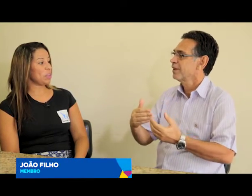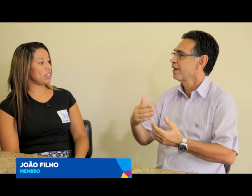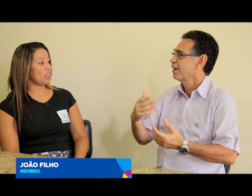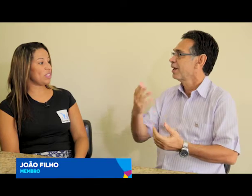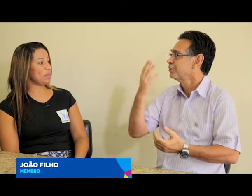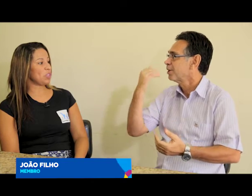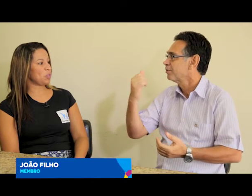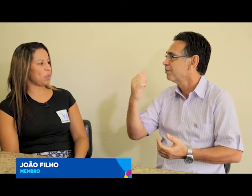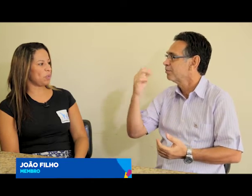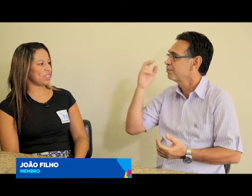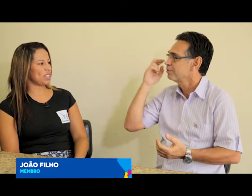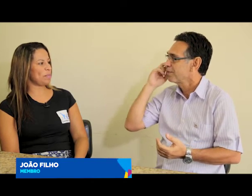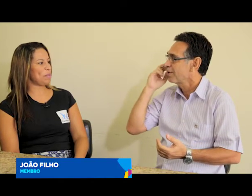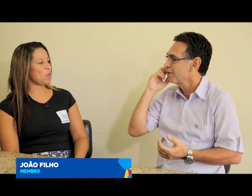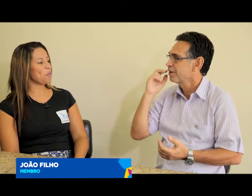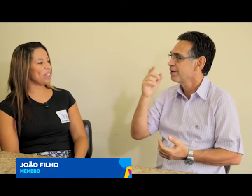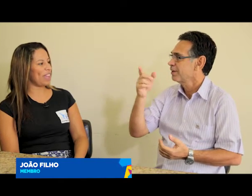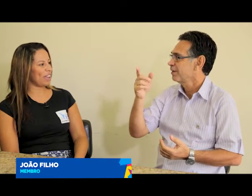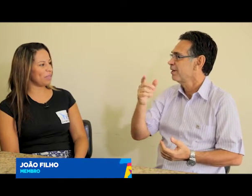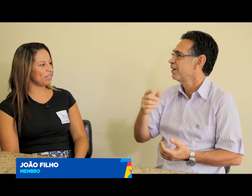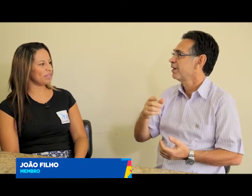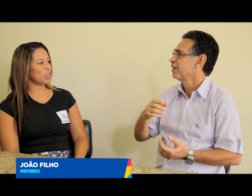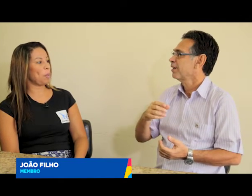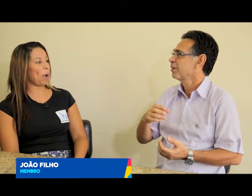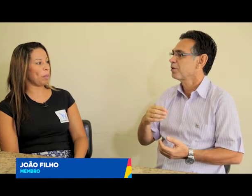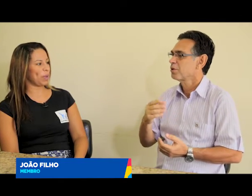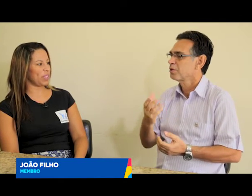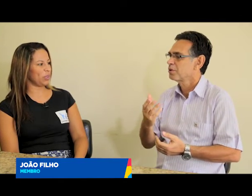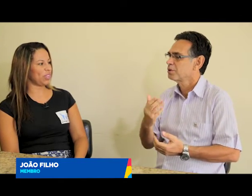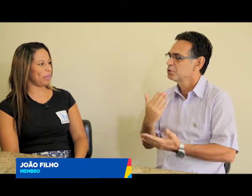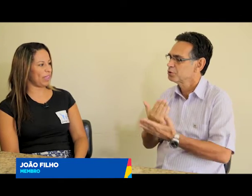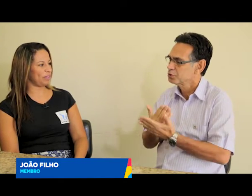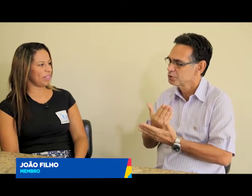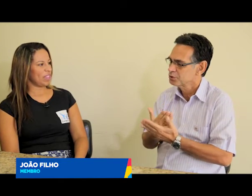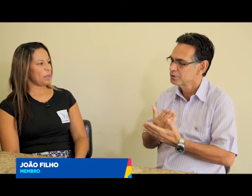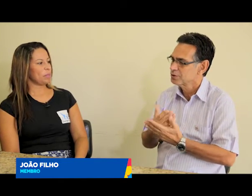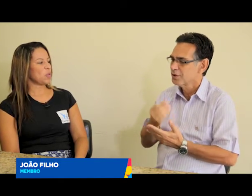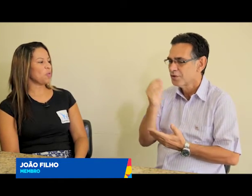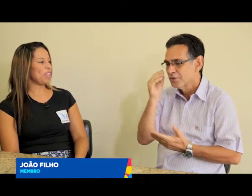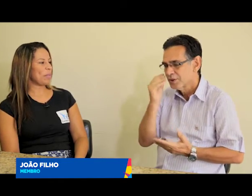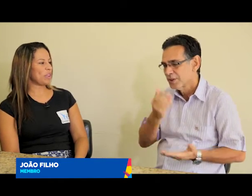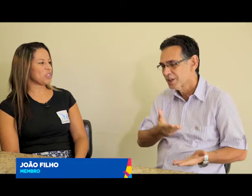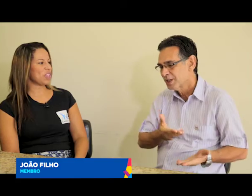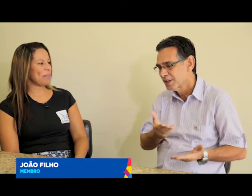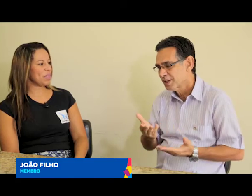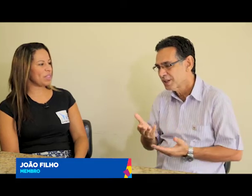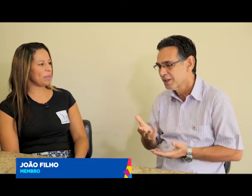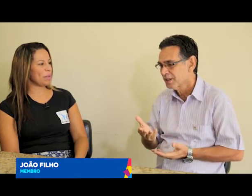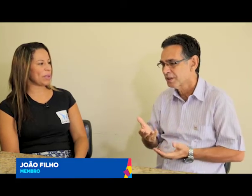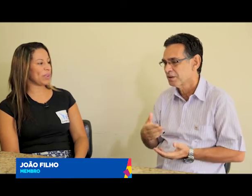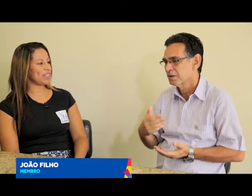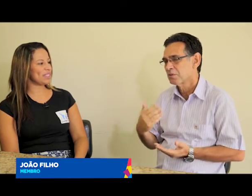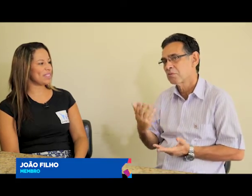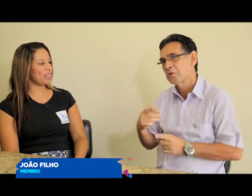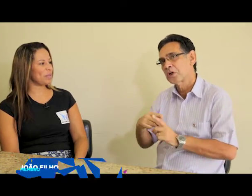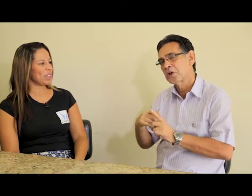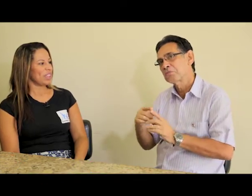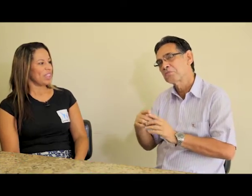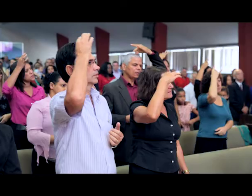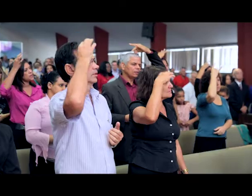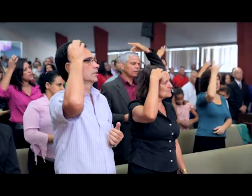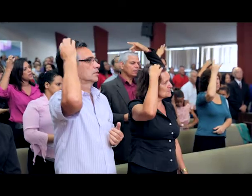mas principalmente através da minha esposa, que sempre me convidava, e o Paulo Pedro também, me convidava para estudar a Bíblia, para